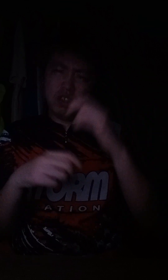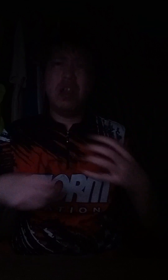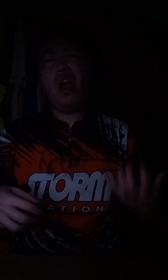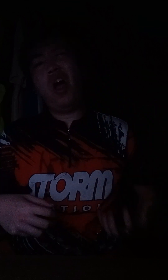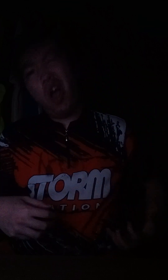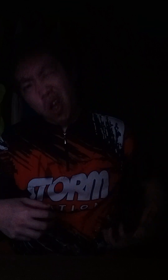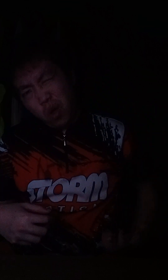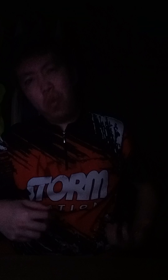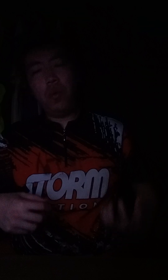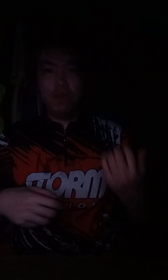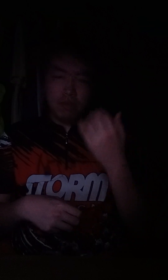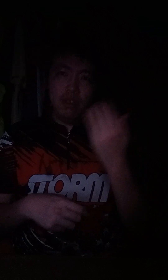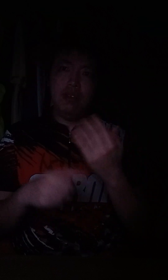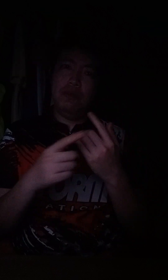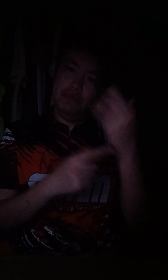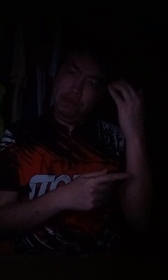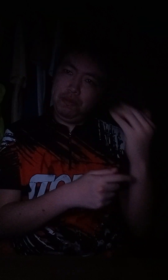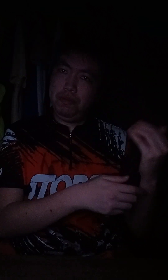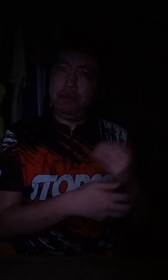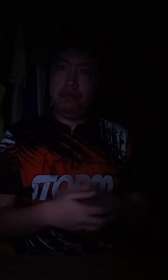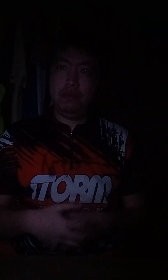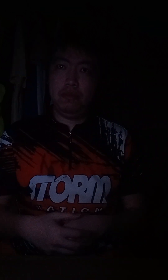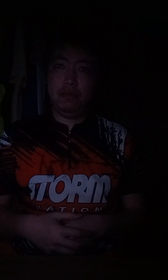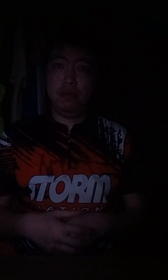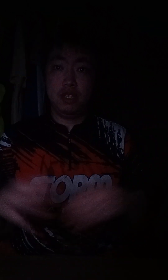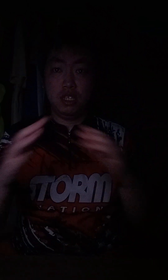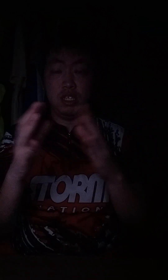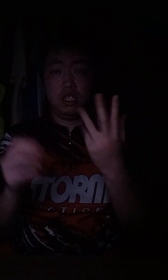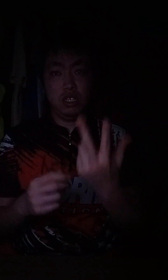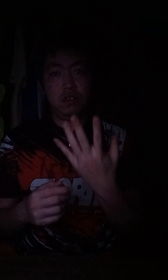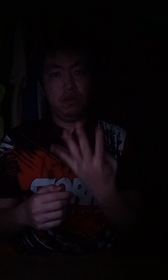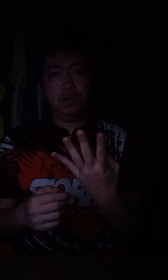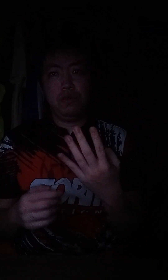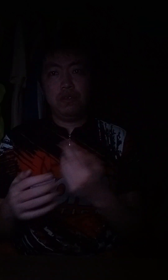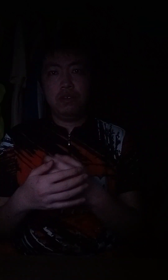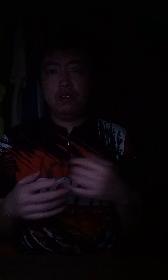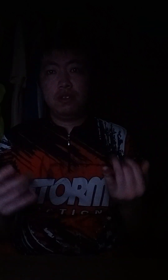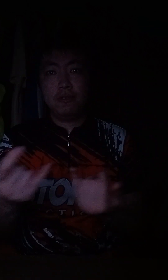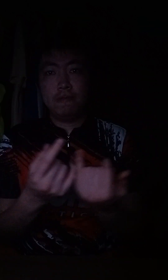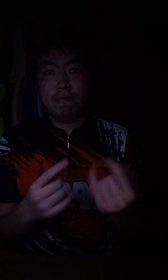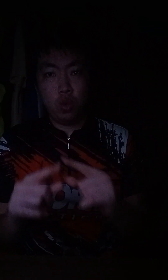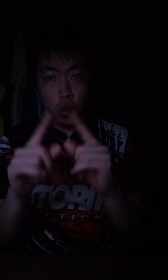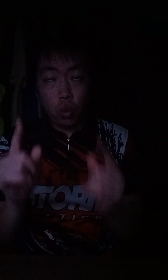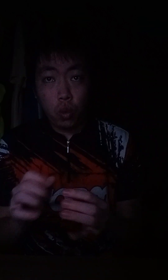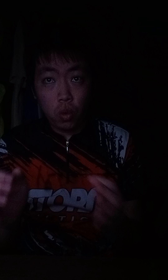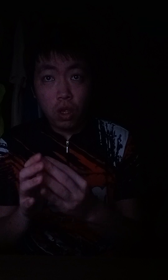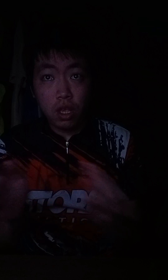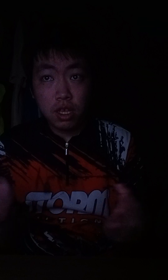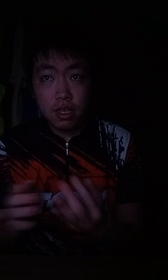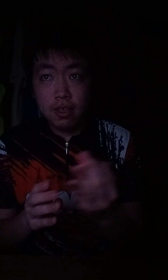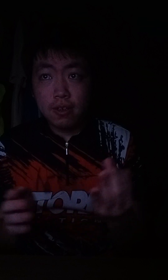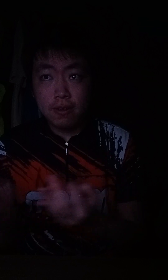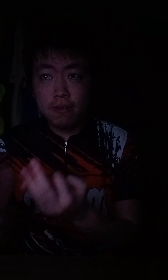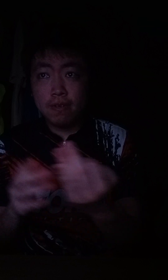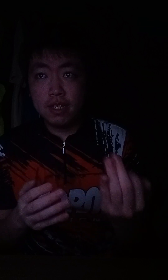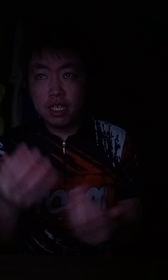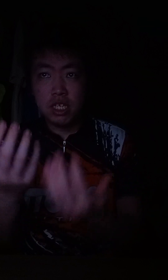다쳐 병원으로 옮겨졌습니다. 어제 오후 5시 40분쯤 서울 종로구 종강역 인근 도로를 달리던 버스에서 불이